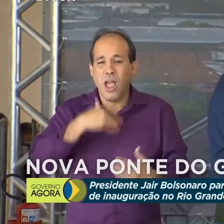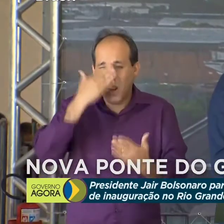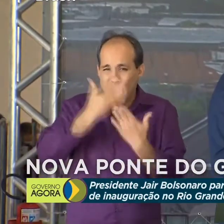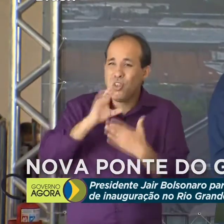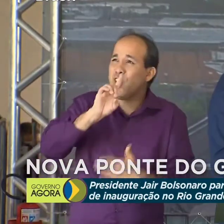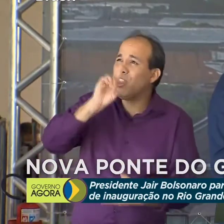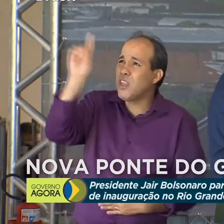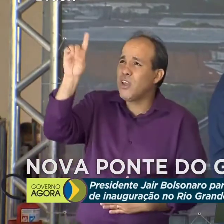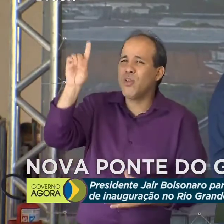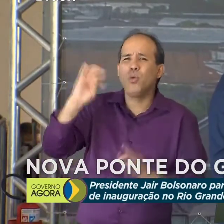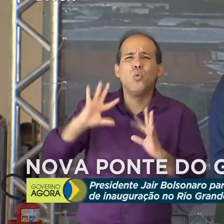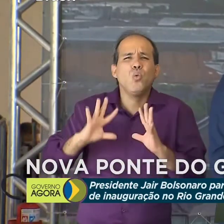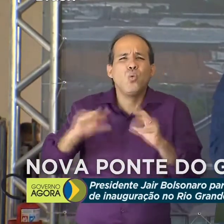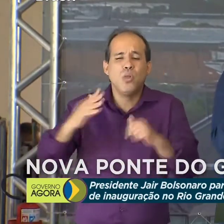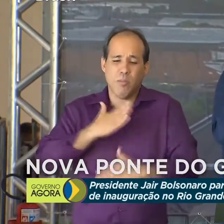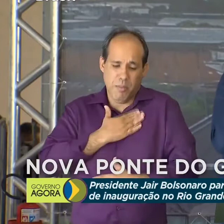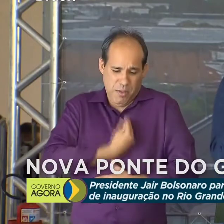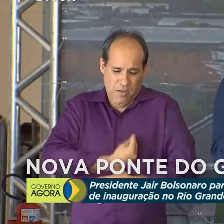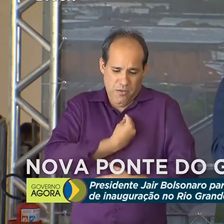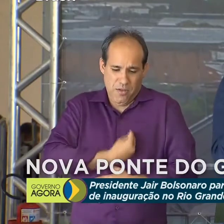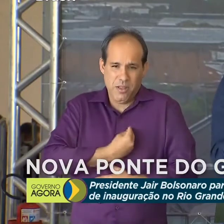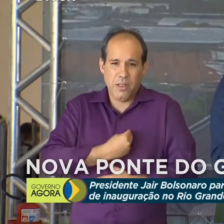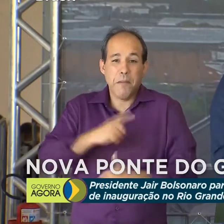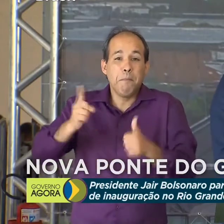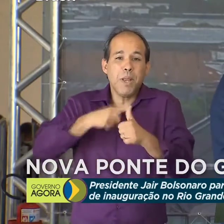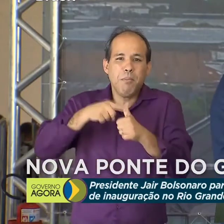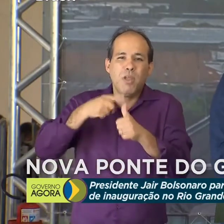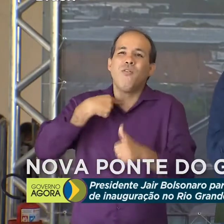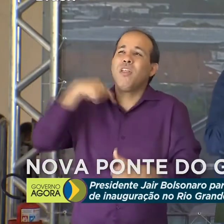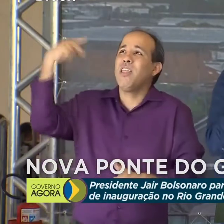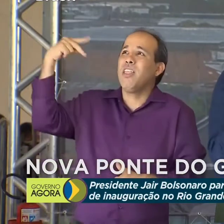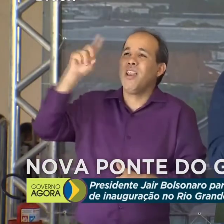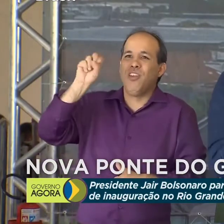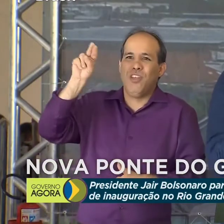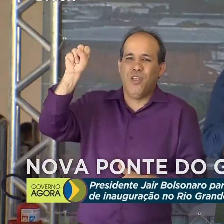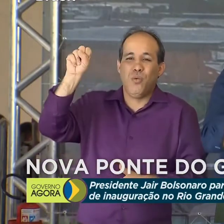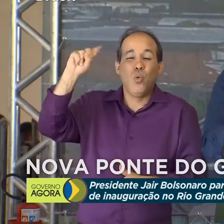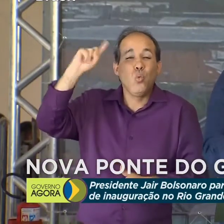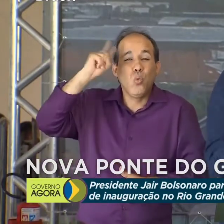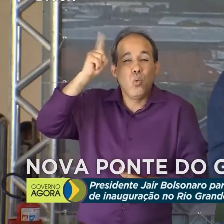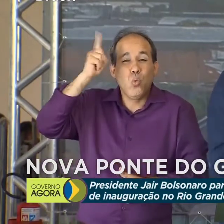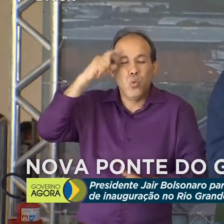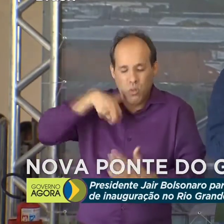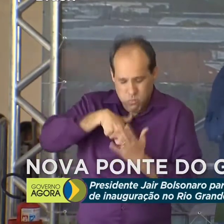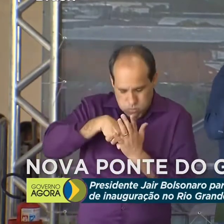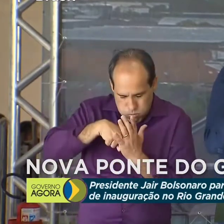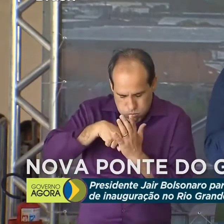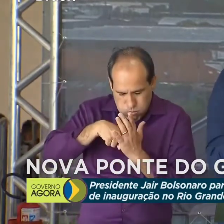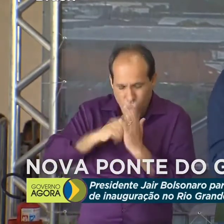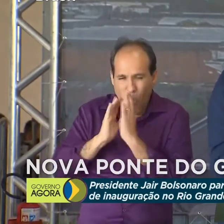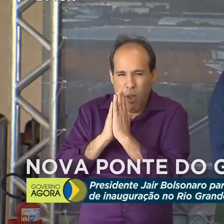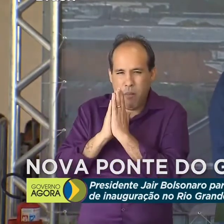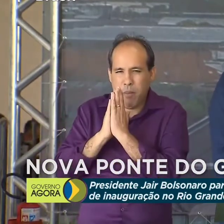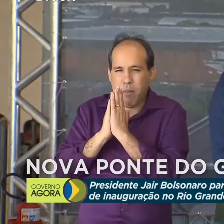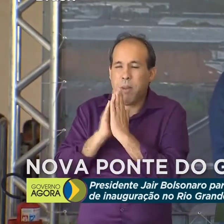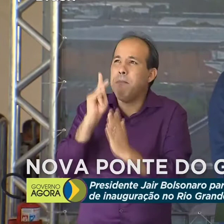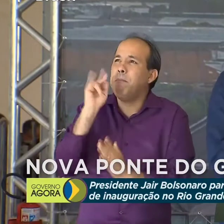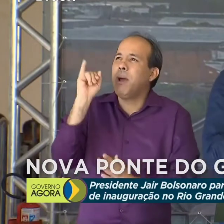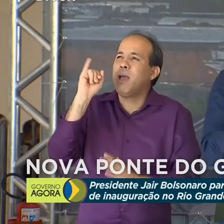Deus, tudo para a minha vida passa por Ele. Todo dia dobro meus joelhos e rezo um Pai